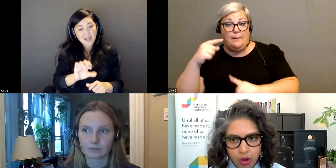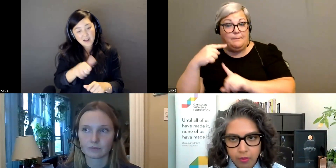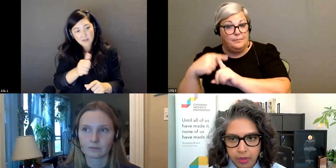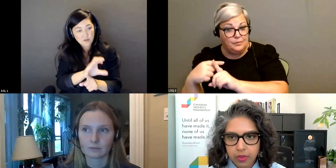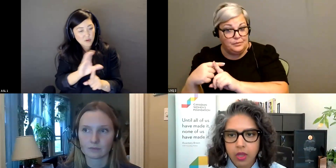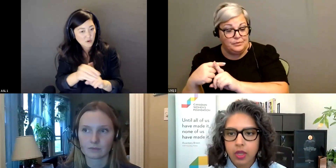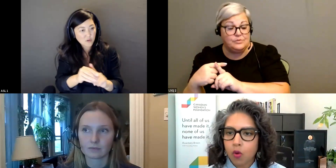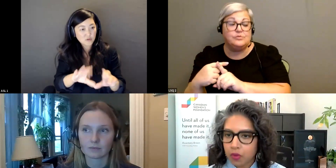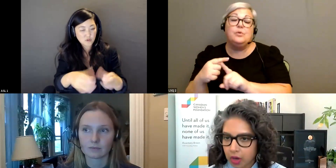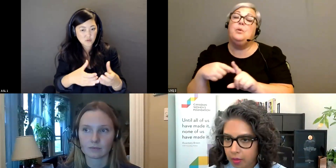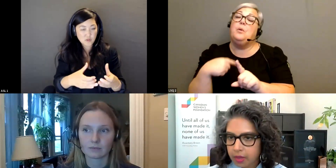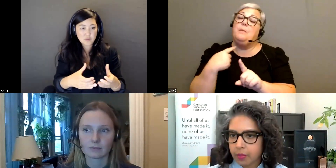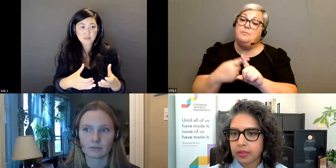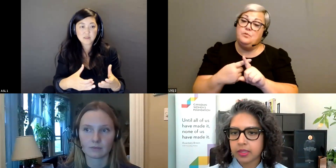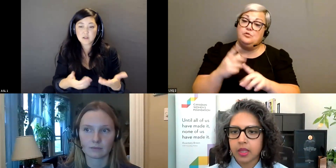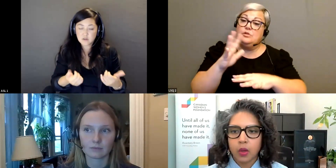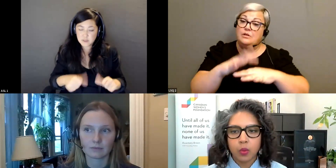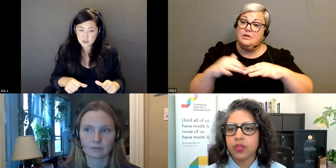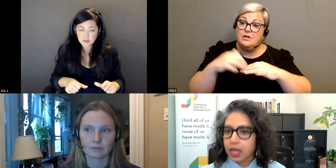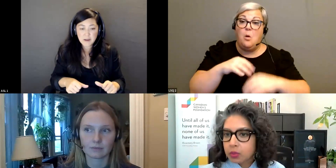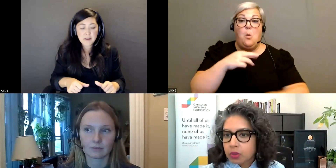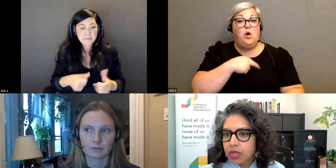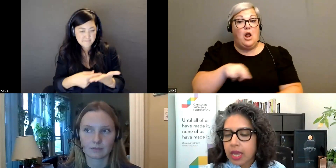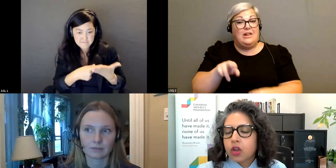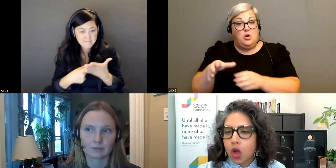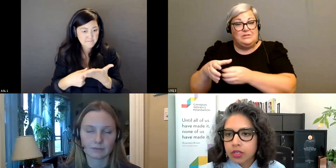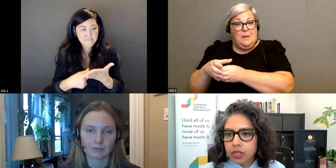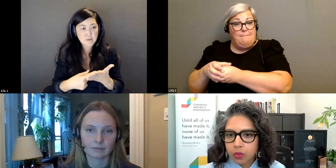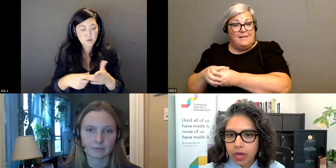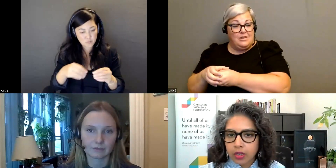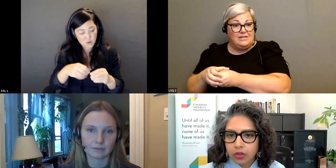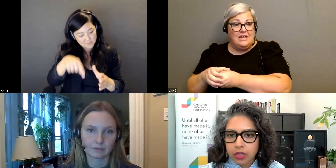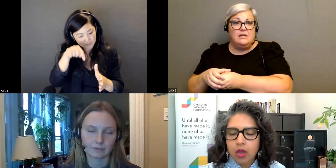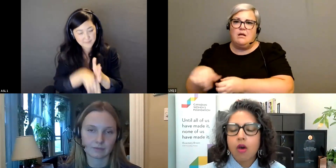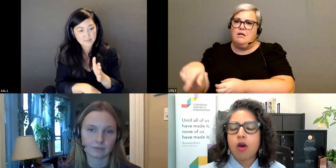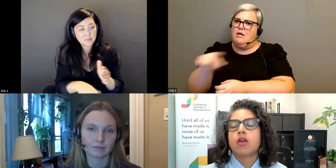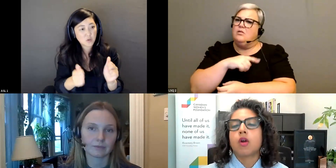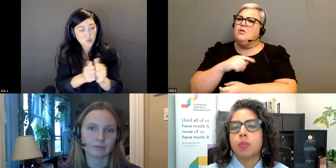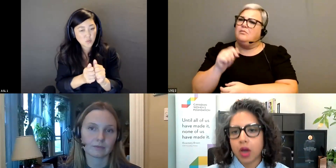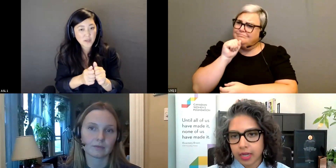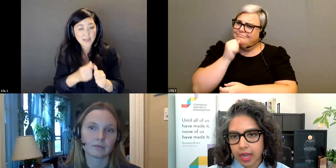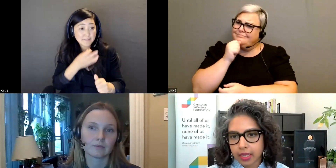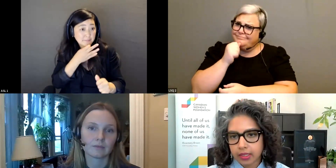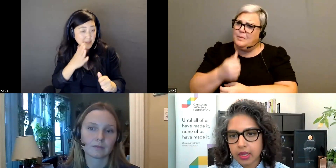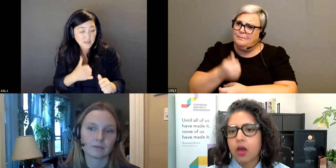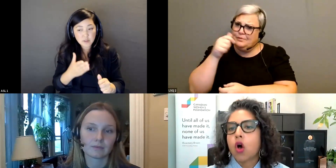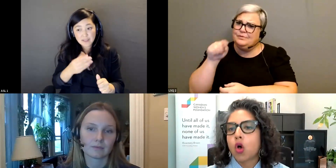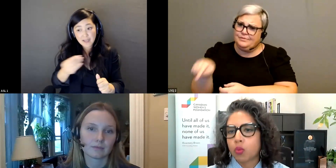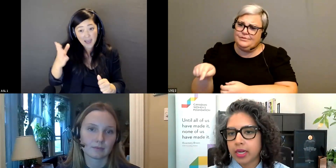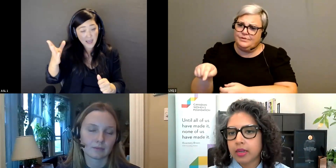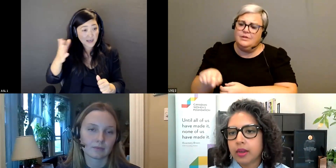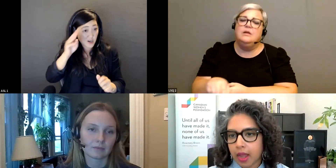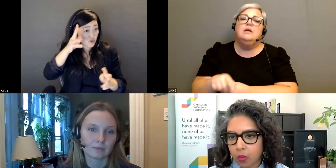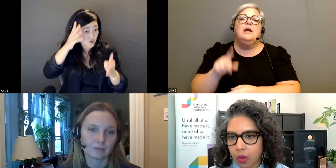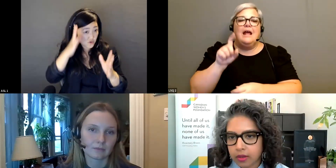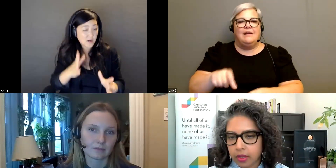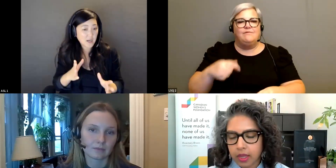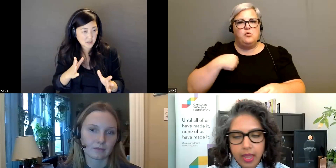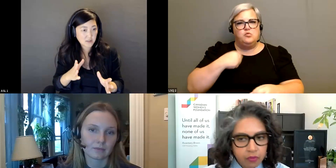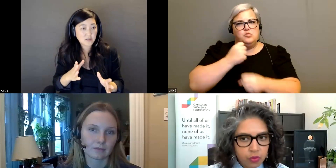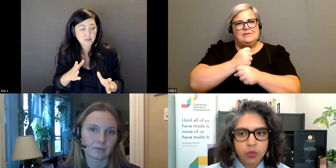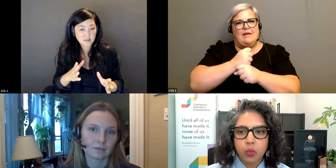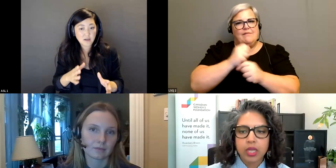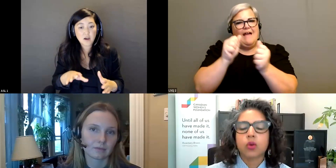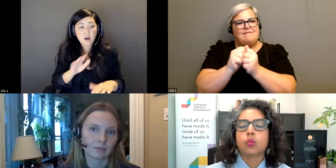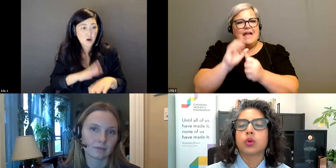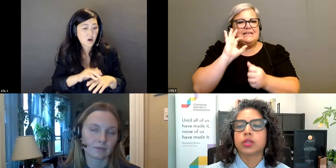et les personnes appartenant à des minorités religieuses sont davantage susceptibles d'en souffrir. Donc, nous voulons travailler là-dessus avec des spécialistes